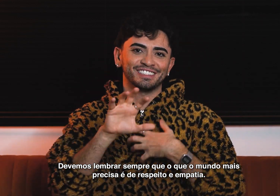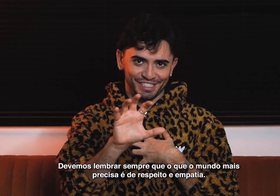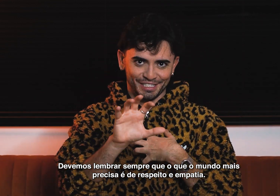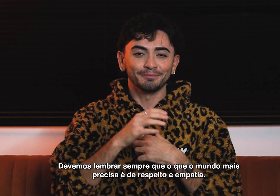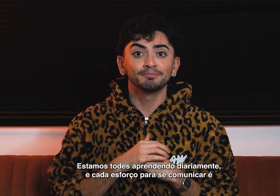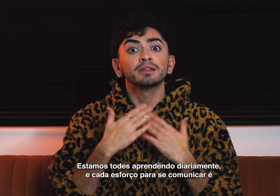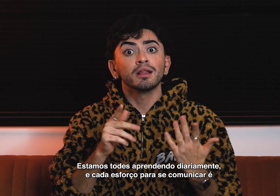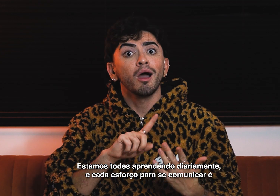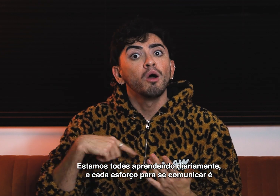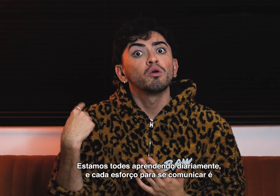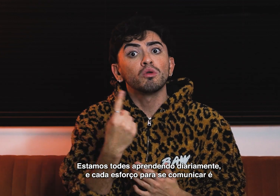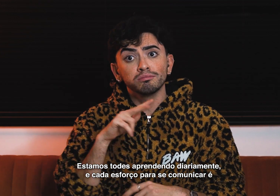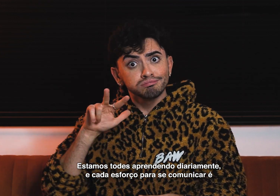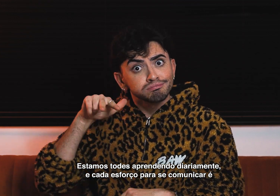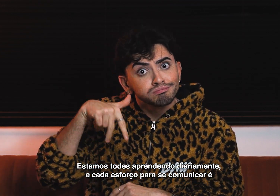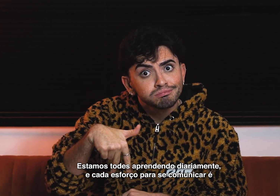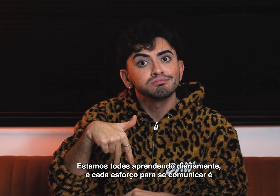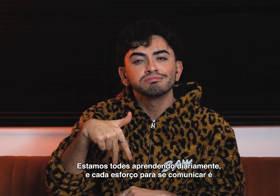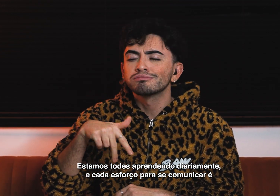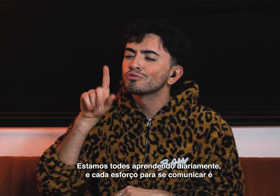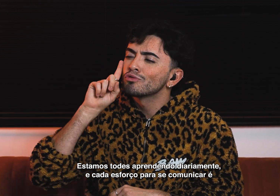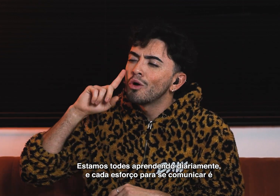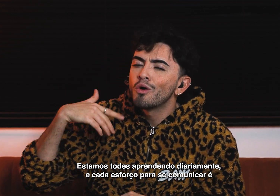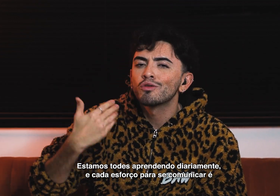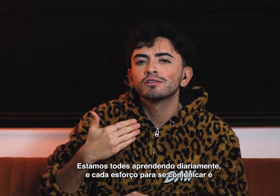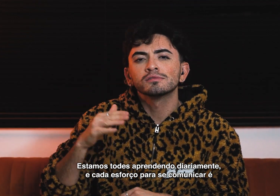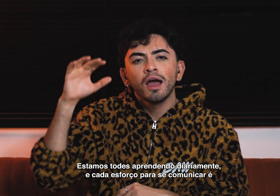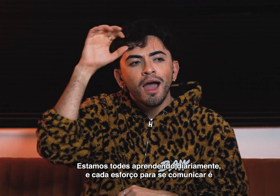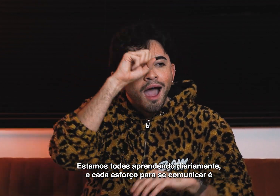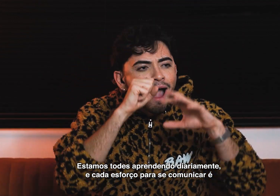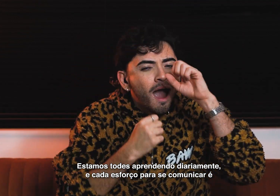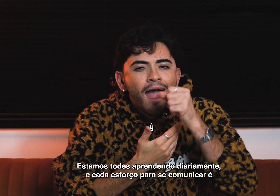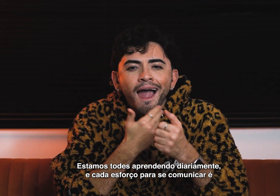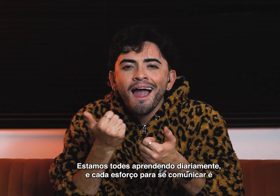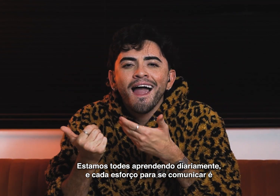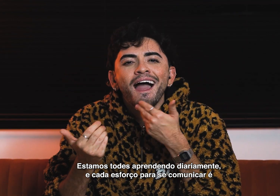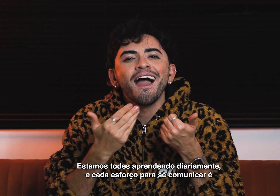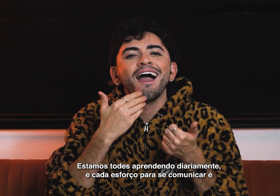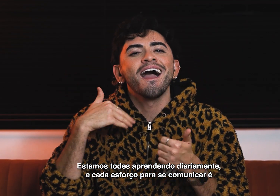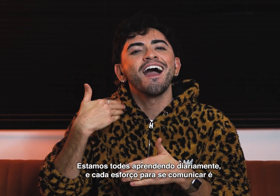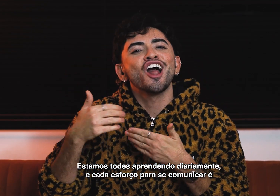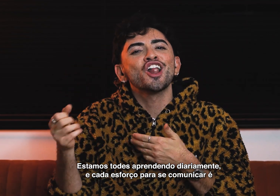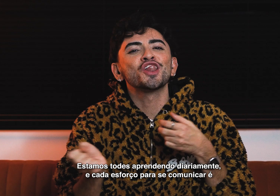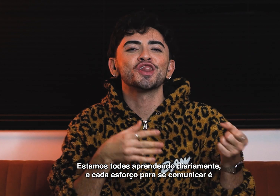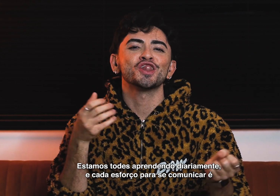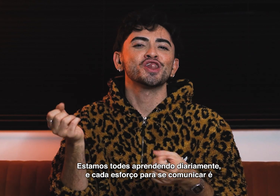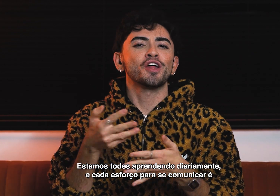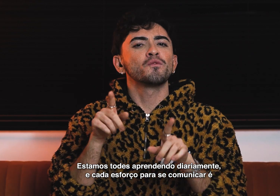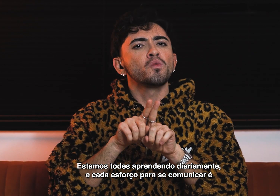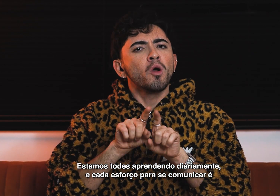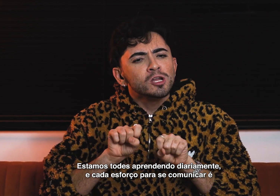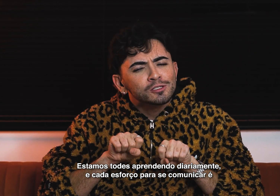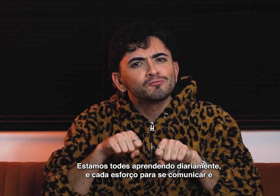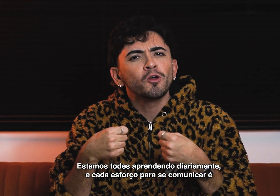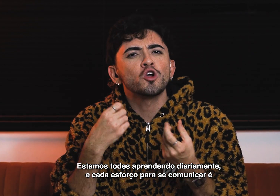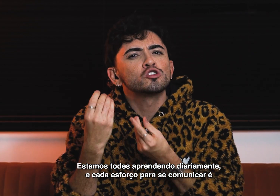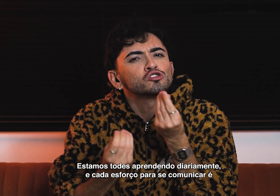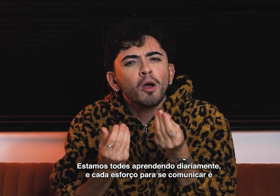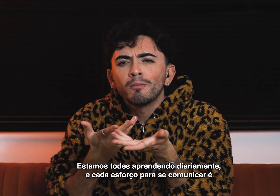empatia. Estamos todos aprendendo diariamente. E cada esforço para se